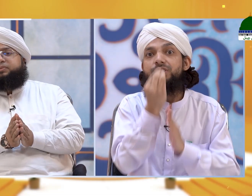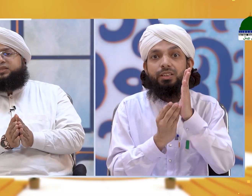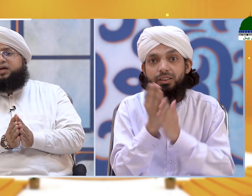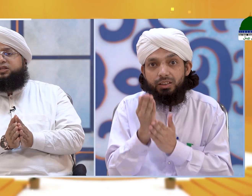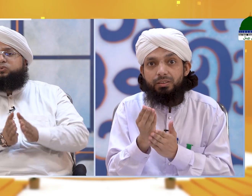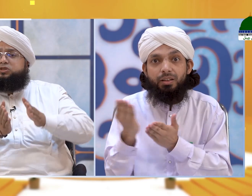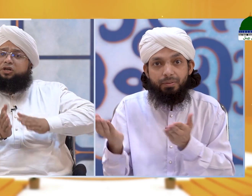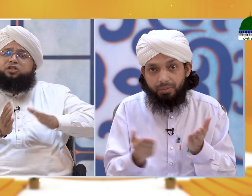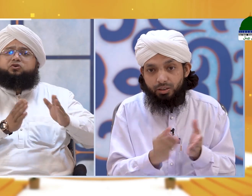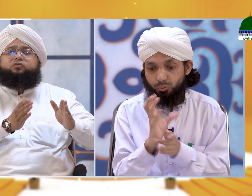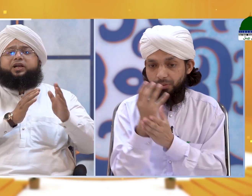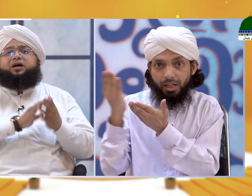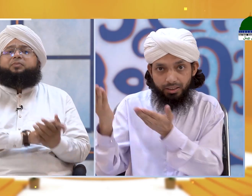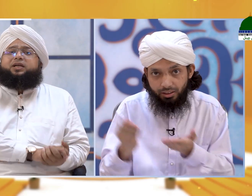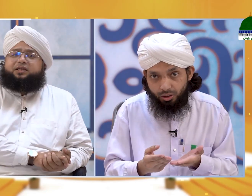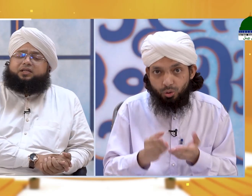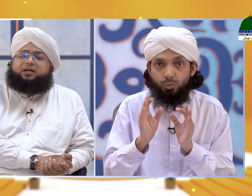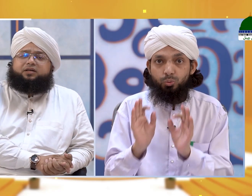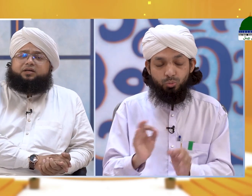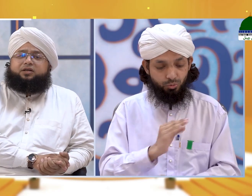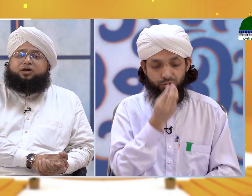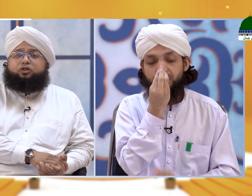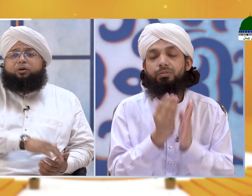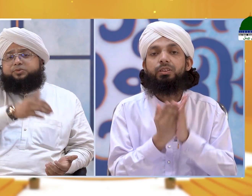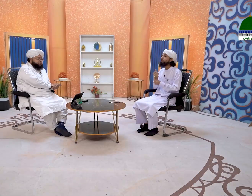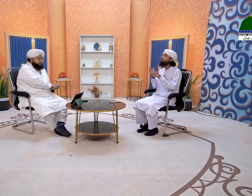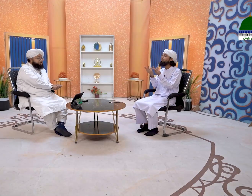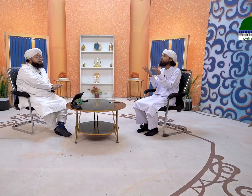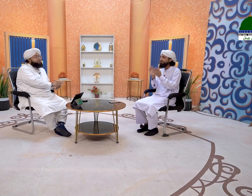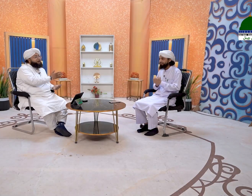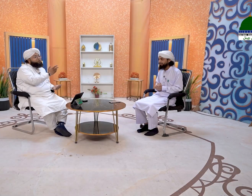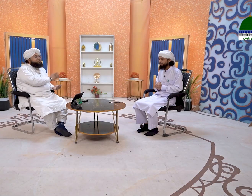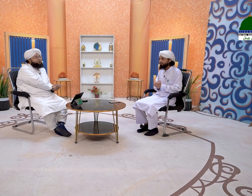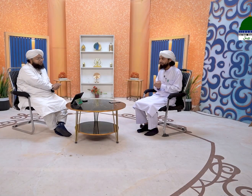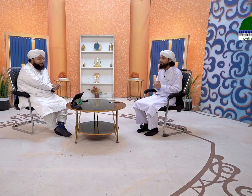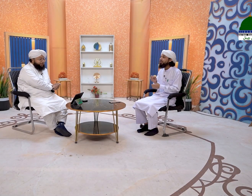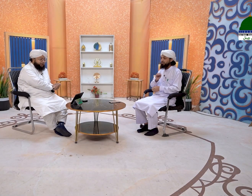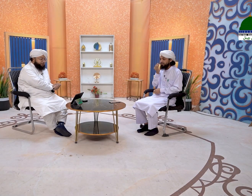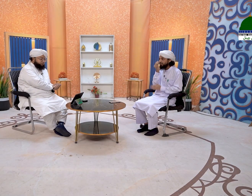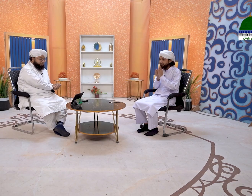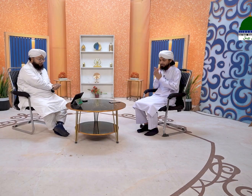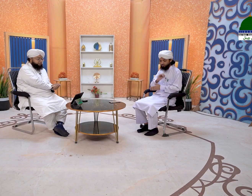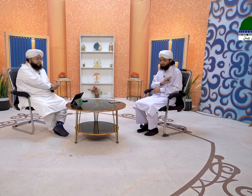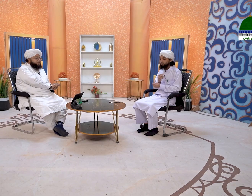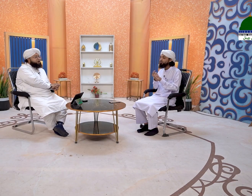فرماتا ہے تو وہ جنتیوں والے اعمال کرتا ہے۔ تو اب جنتی اعمال کون کون سے ہیں آئیے سنتے ہیں،